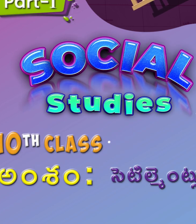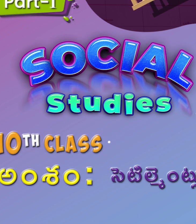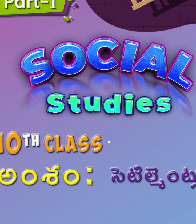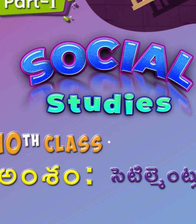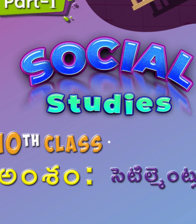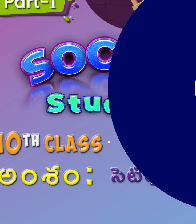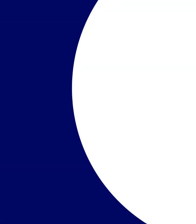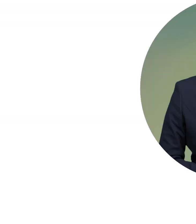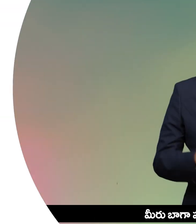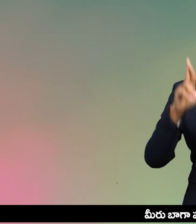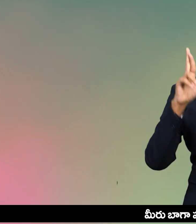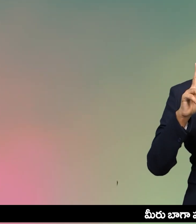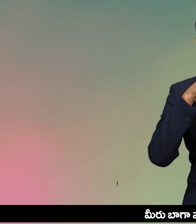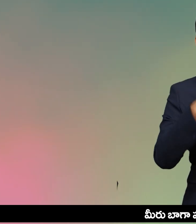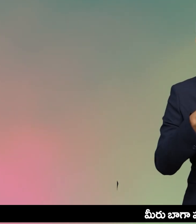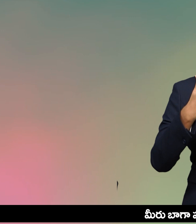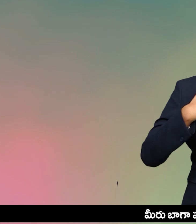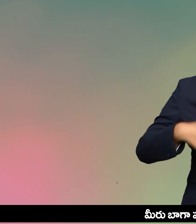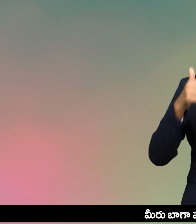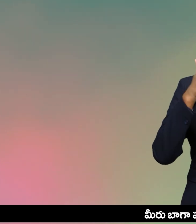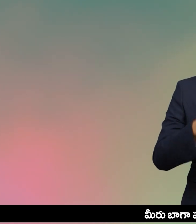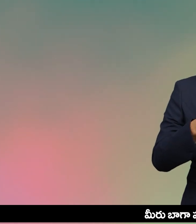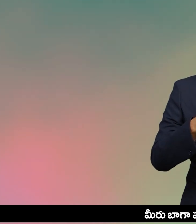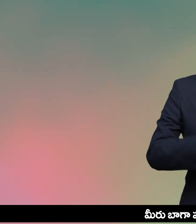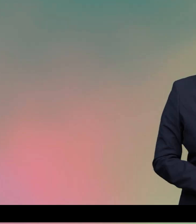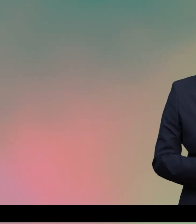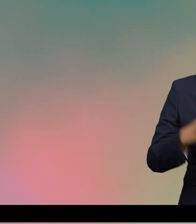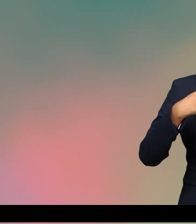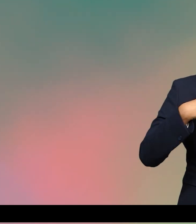హాయ్, మీరు బాగా పనిచేస్తున్నారని ఆశిస్తున్నాను. నేను బిందు.